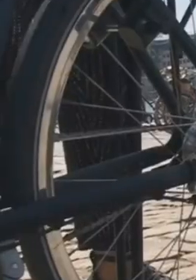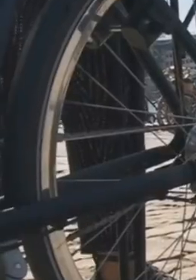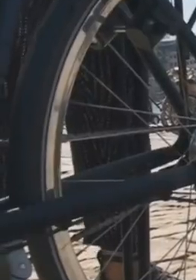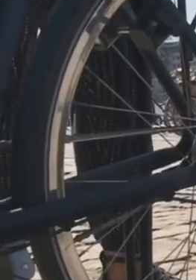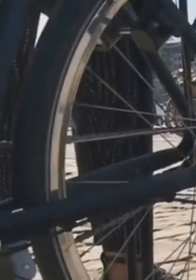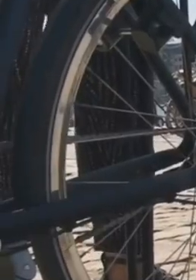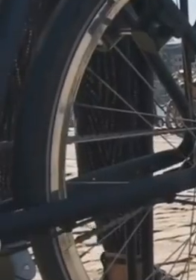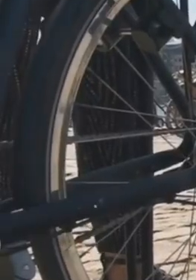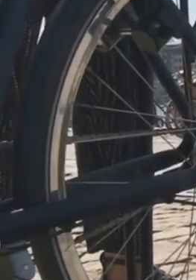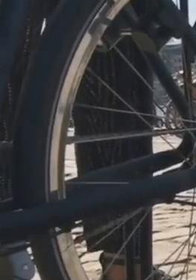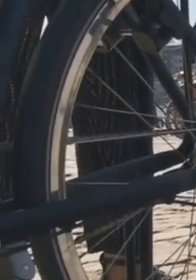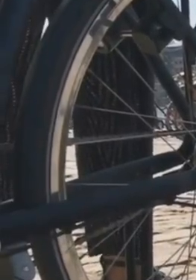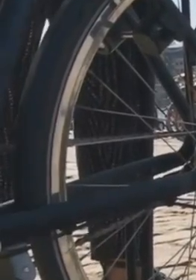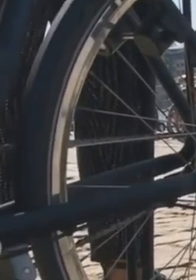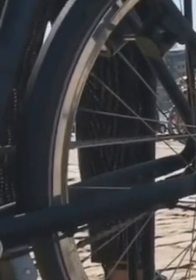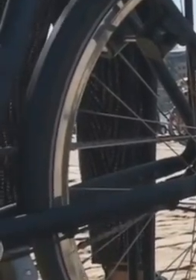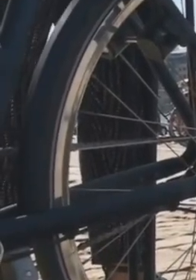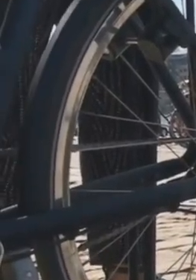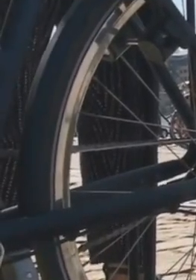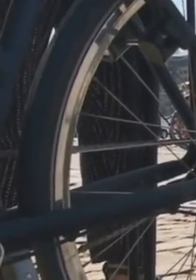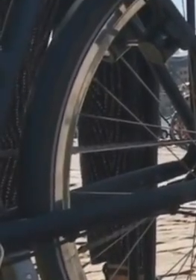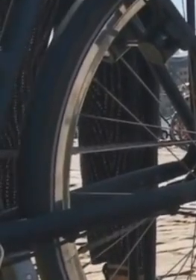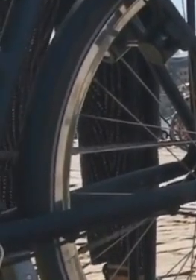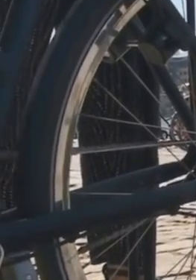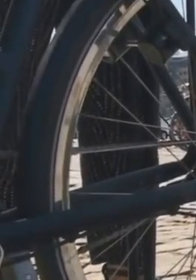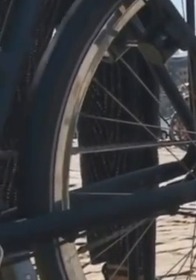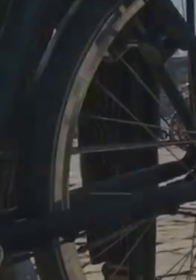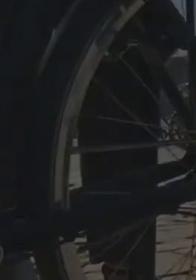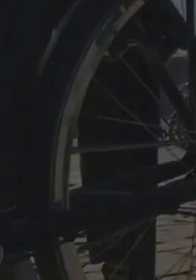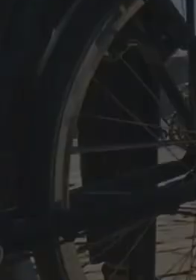Spör dem vad det betyder något för att de kan cykla mer.